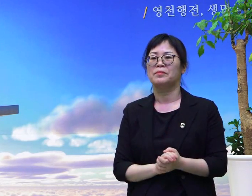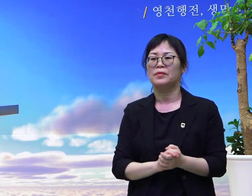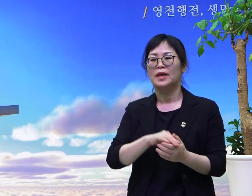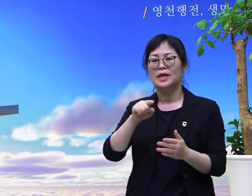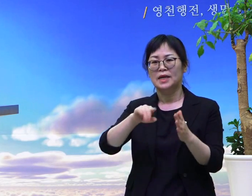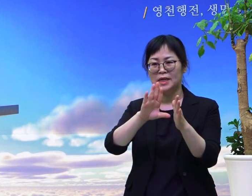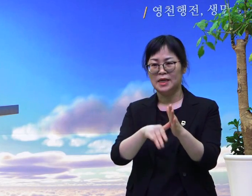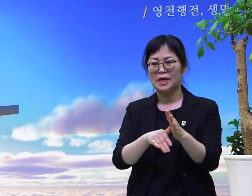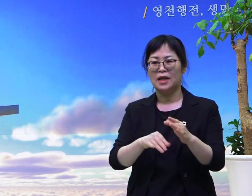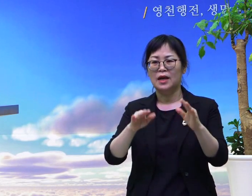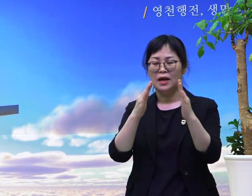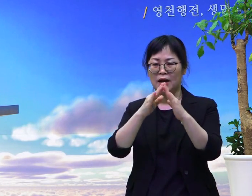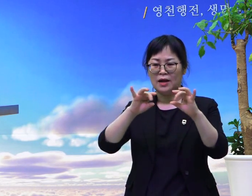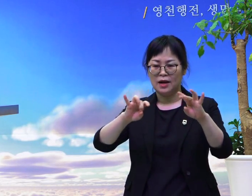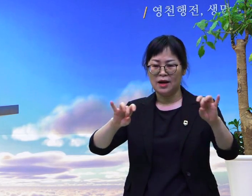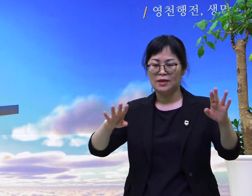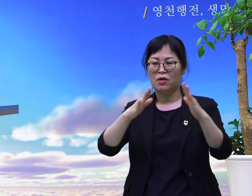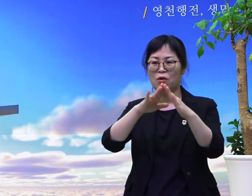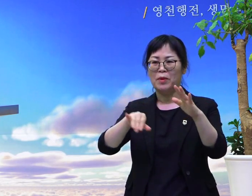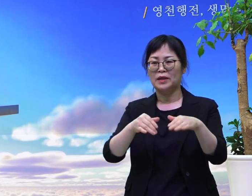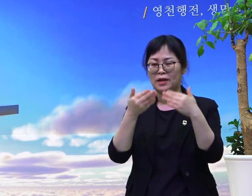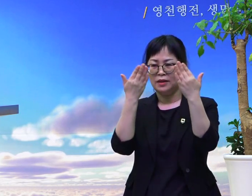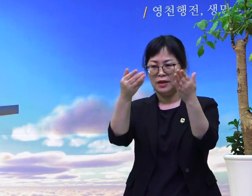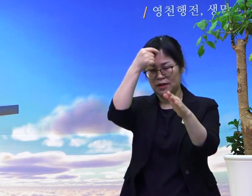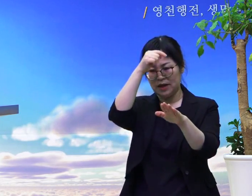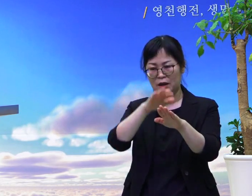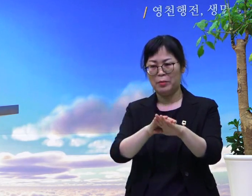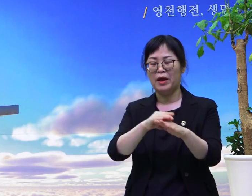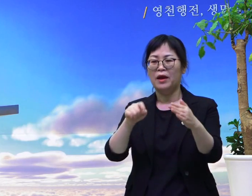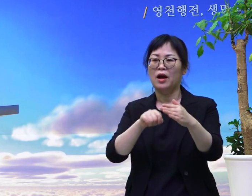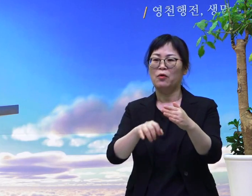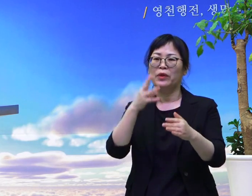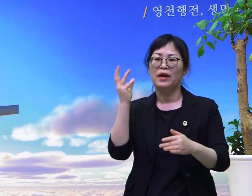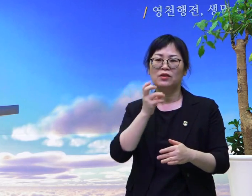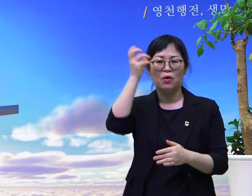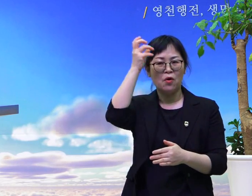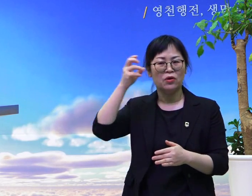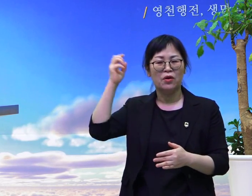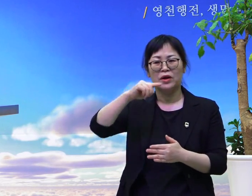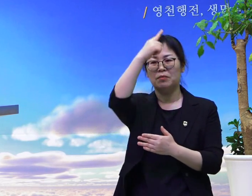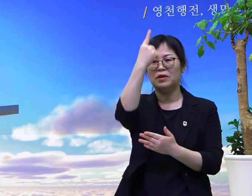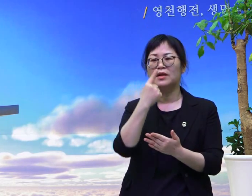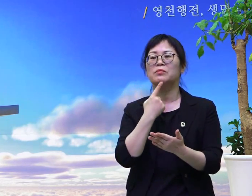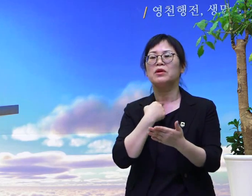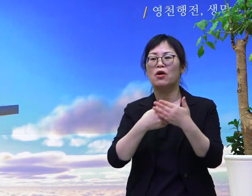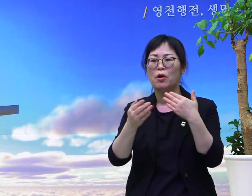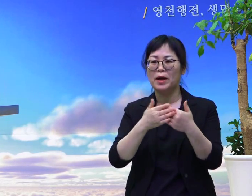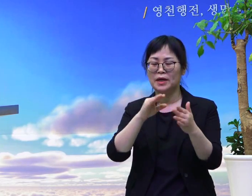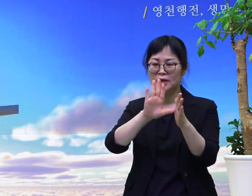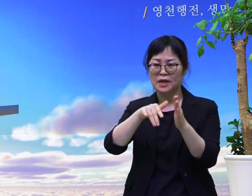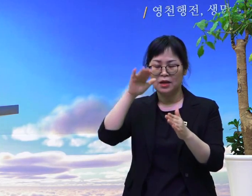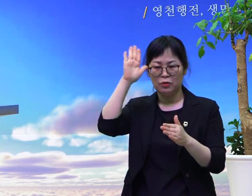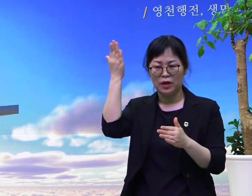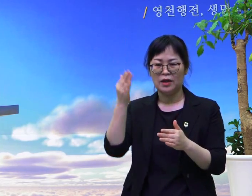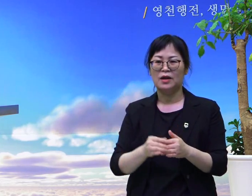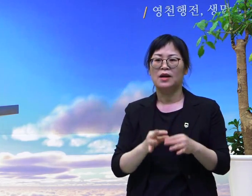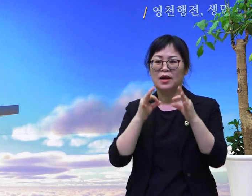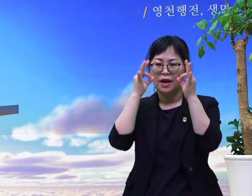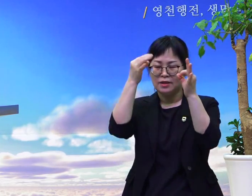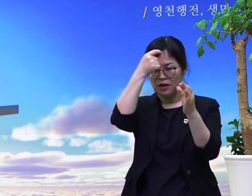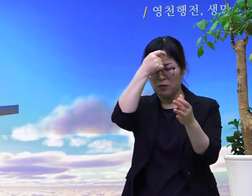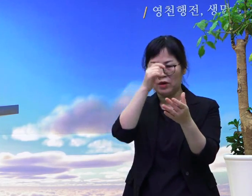이 시간 각 가정에서 드리는 영상 예배 가운데 성령의 임재하심을 경험하는 시간이 되기를